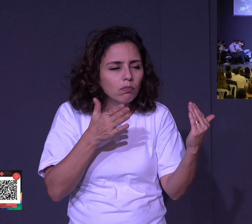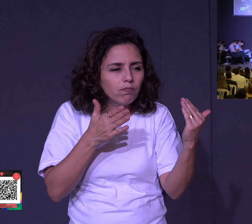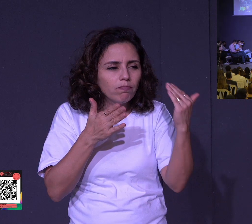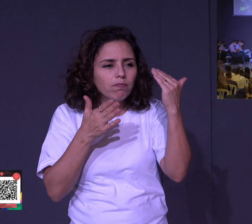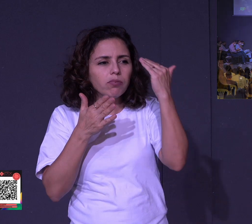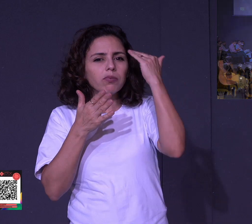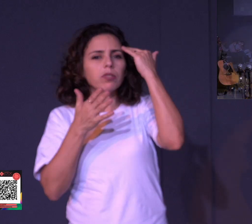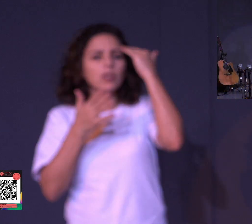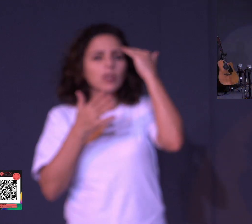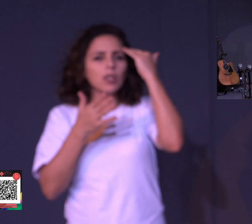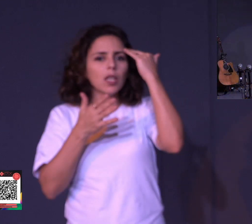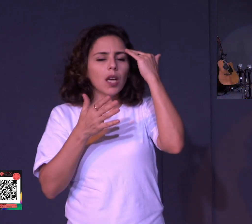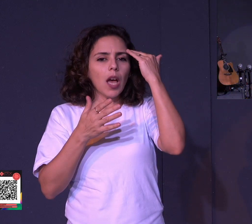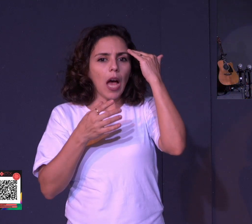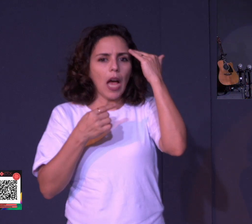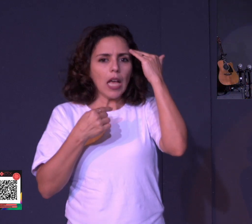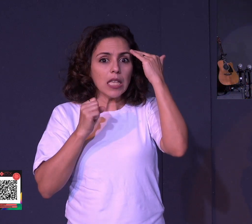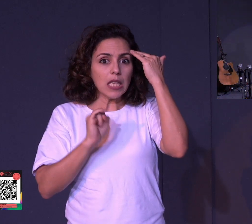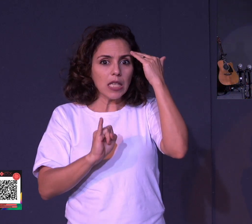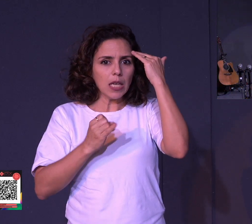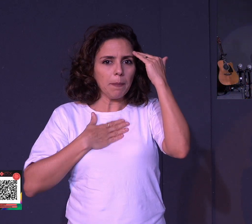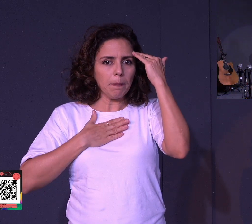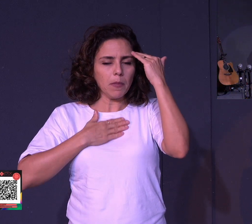Se ela for pervertida, é complicado.